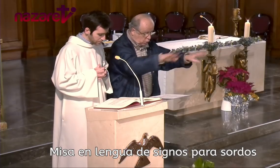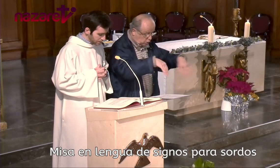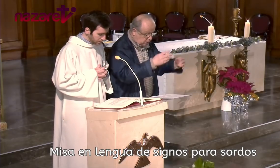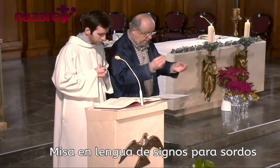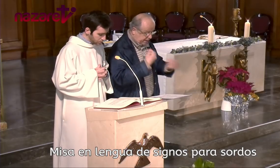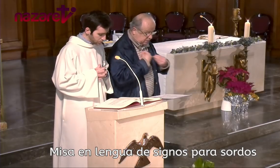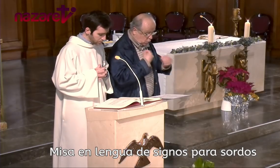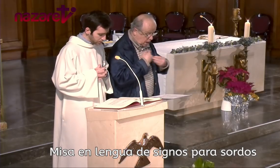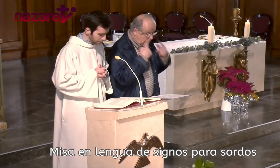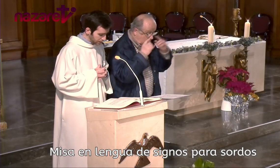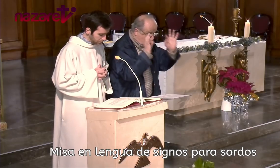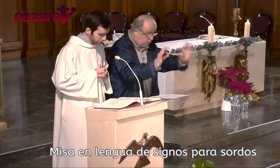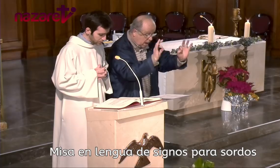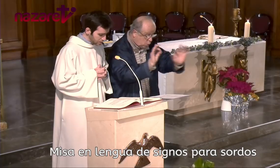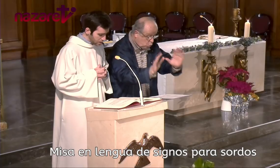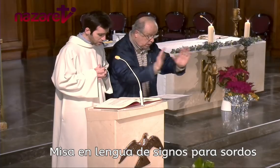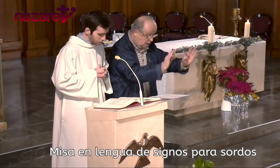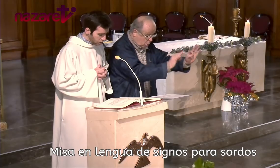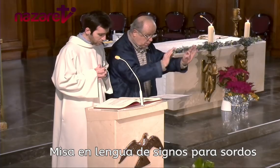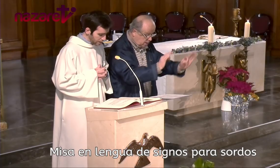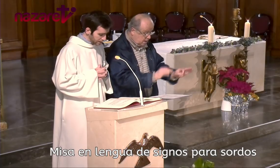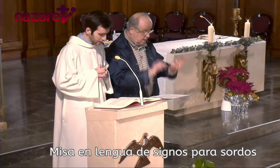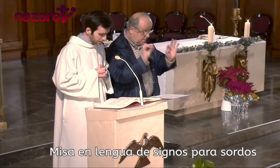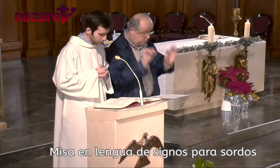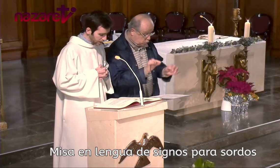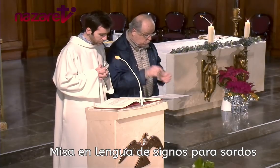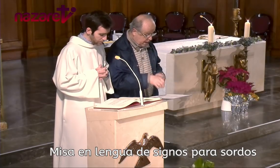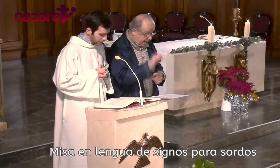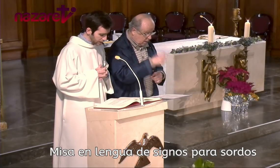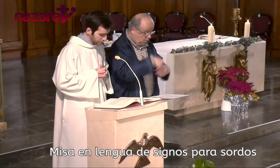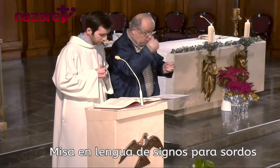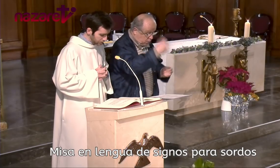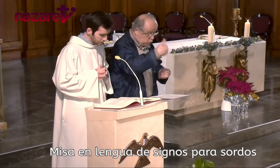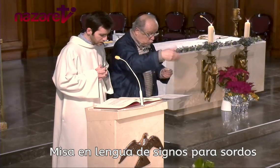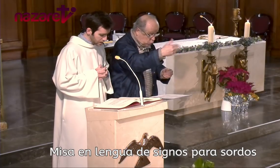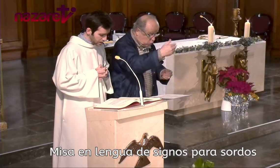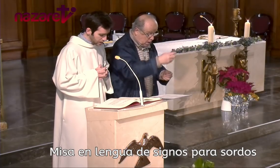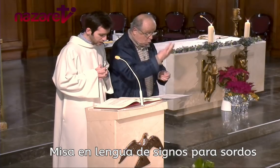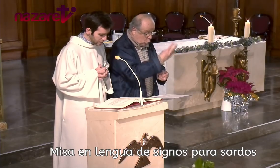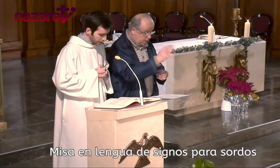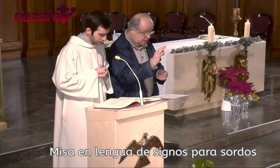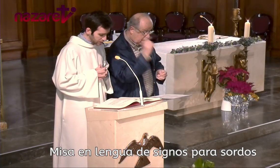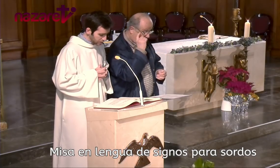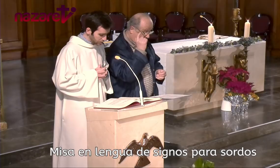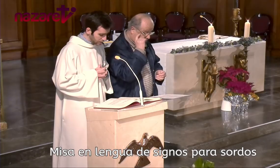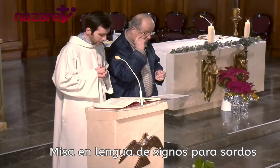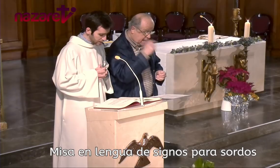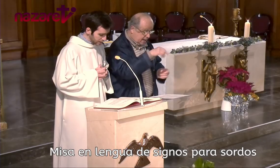Vio Dios su comportamiento, cómo habían abandonado el mal camino, y se arrepintió de la